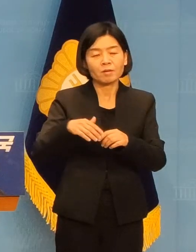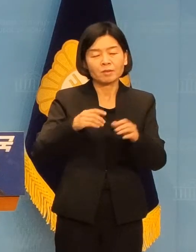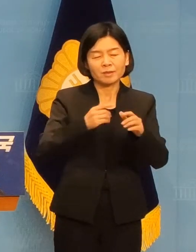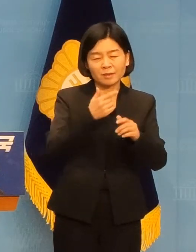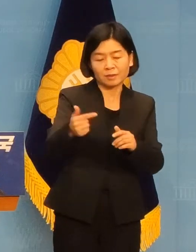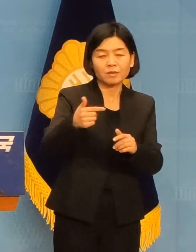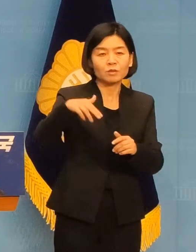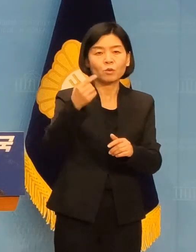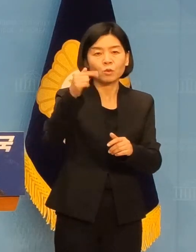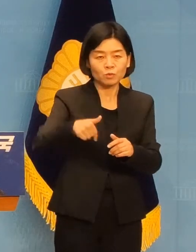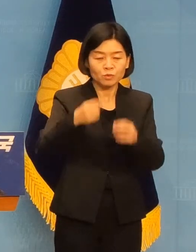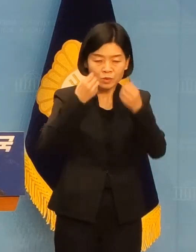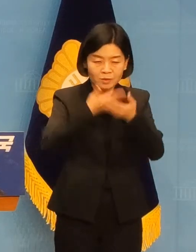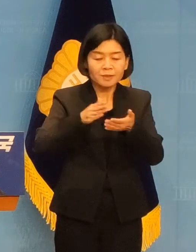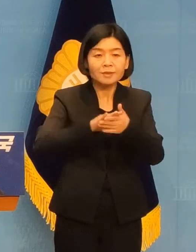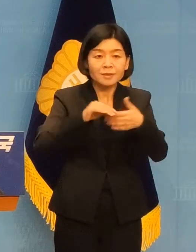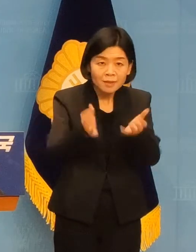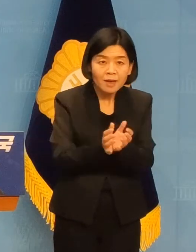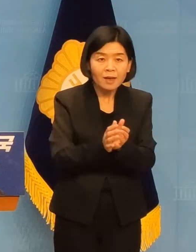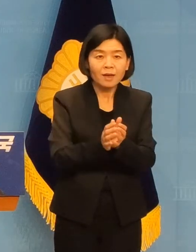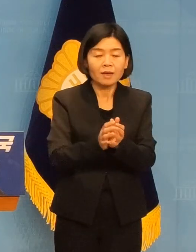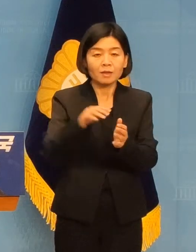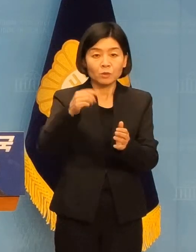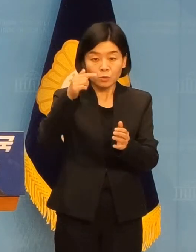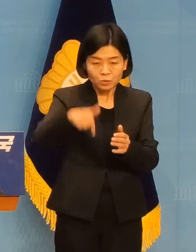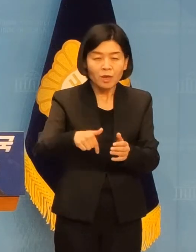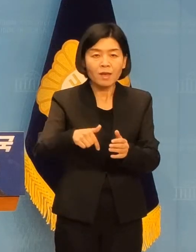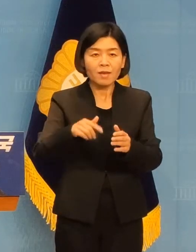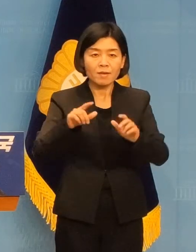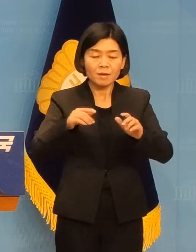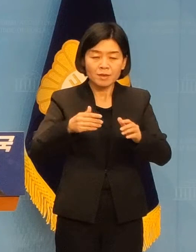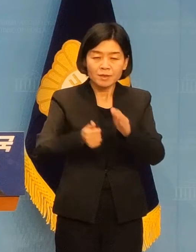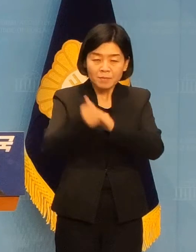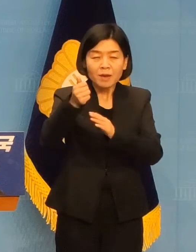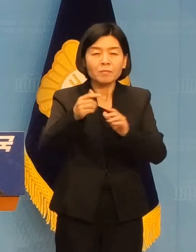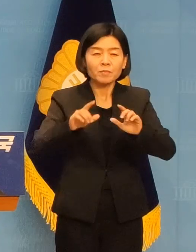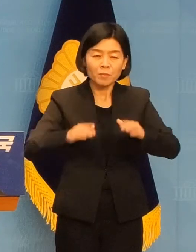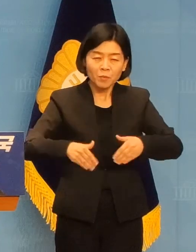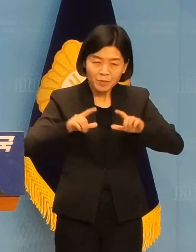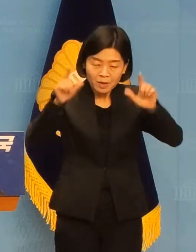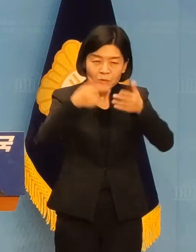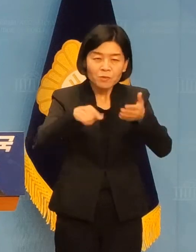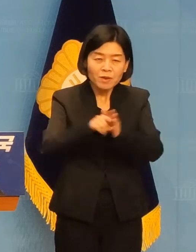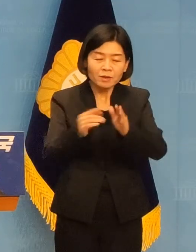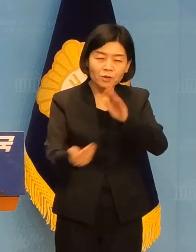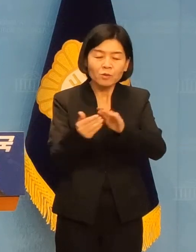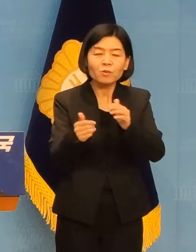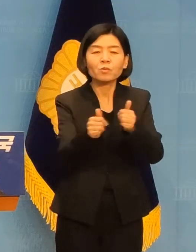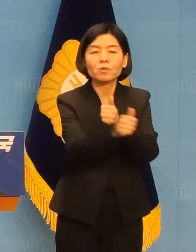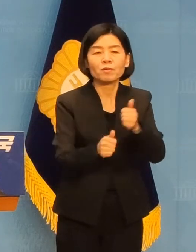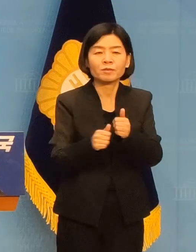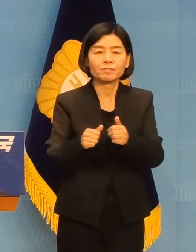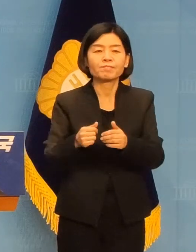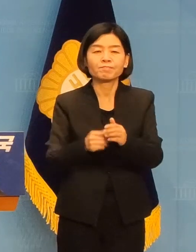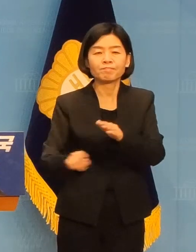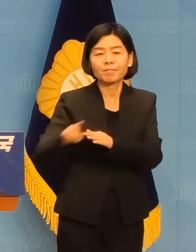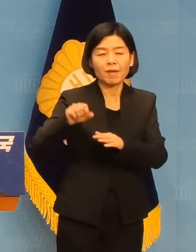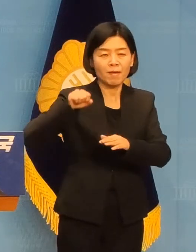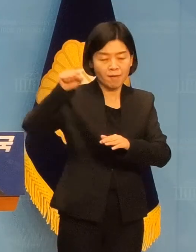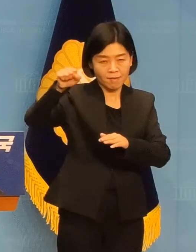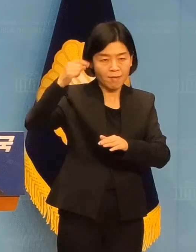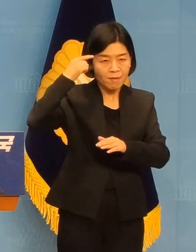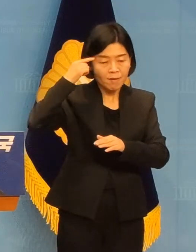조국의 봄날을 위해 최고위원으로서 앞장서겠습니다. 최근 미국 뉴욕